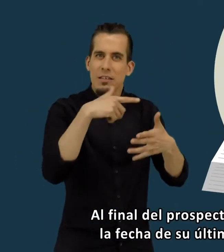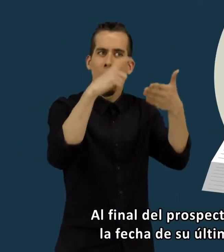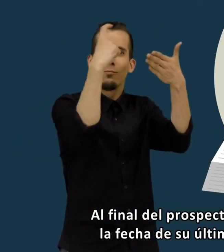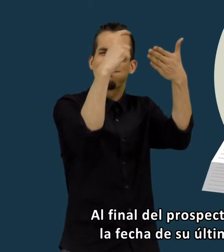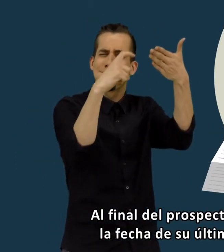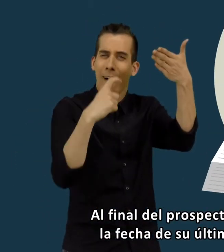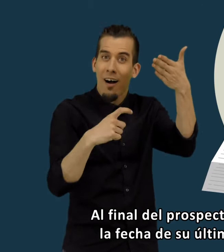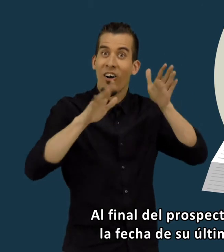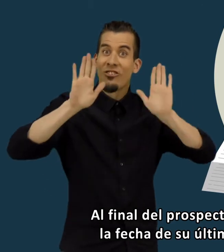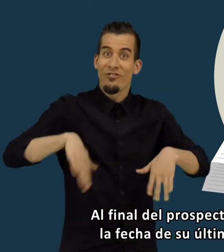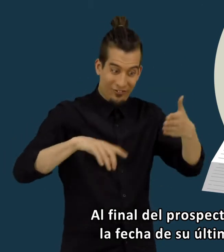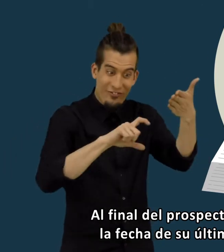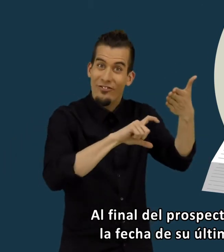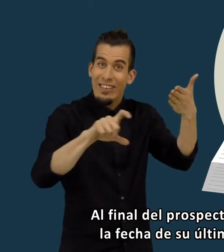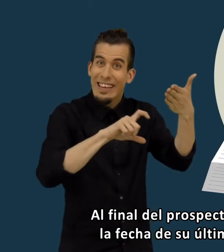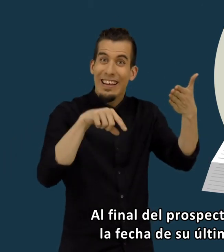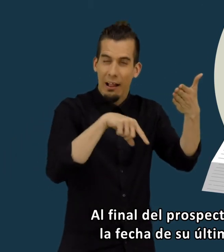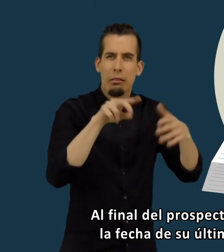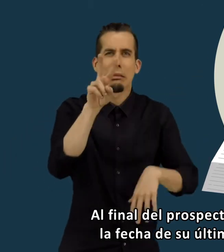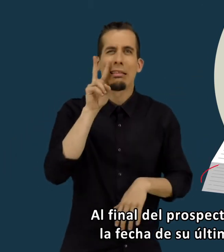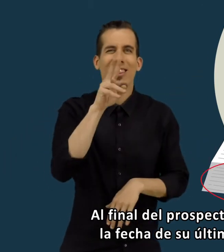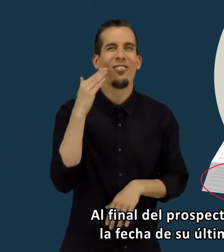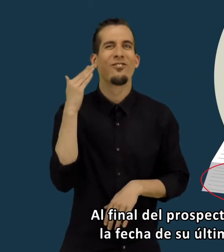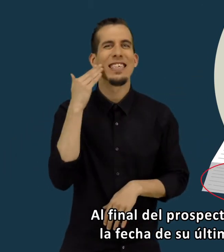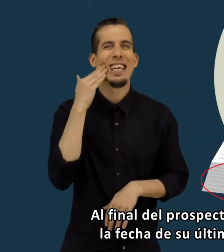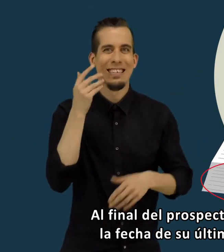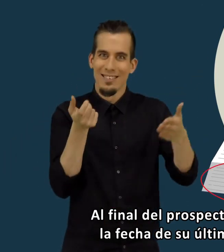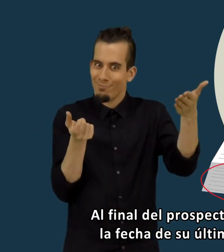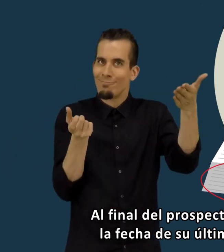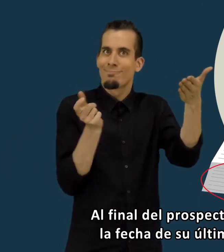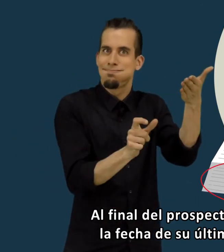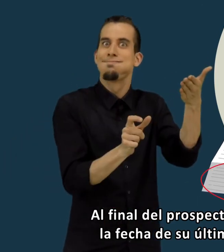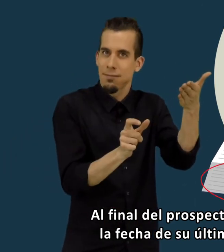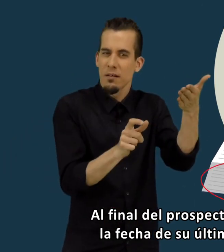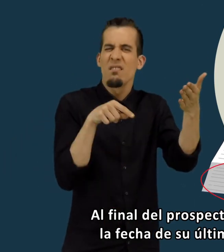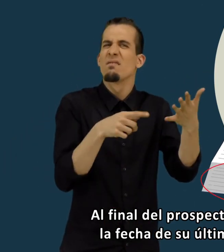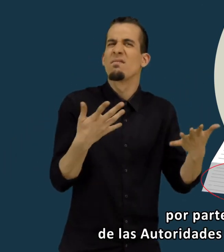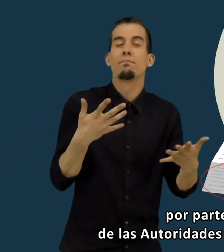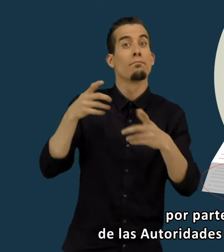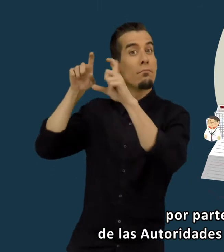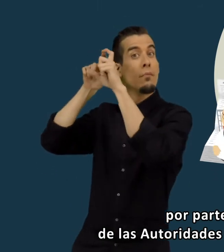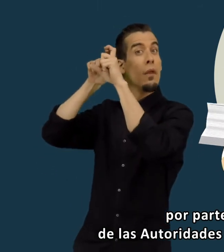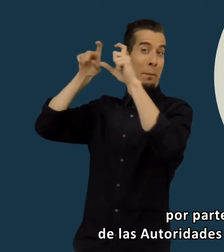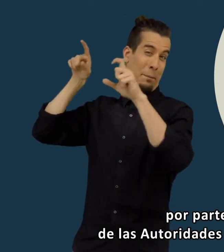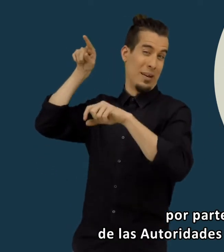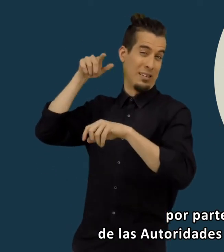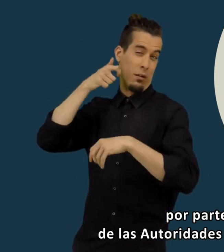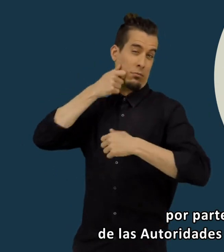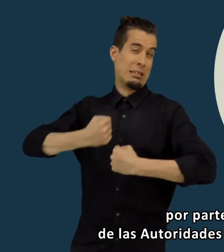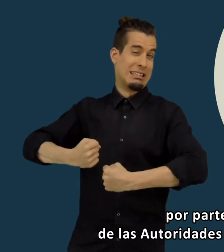Al final del prospecto se incluye la fecha de su última revisión por parte de las autoridades